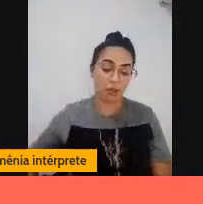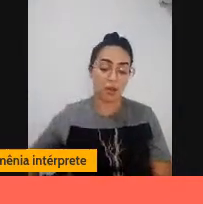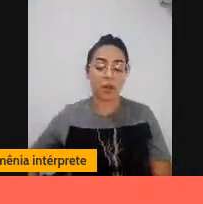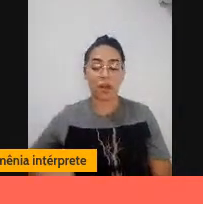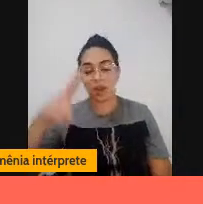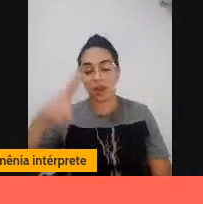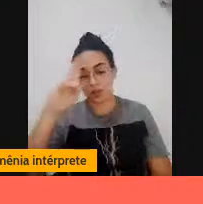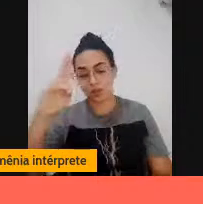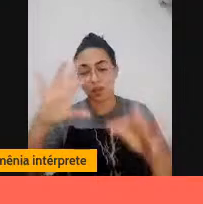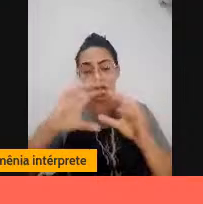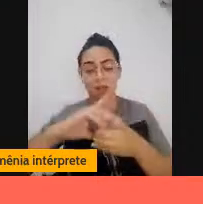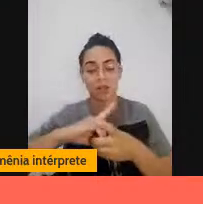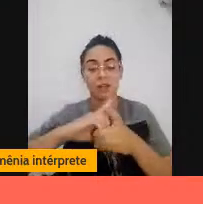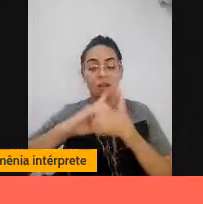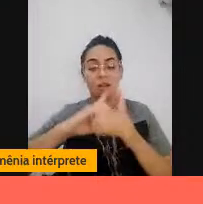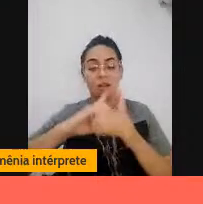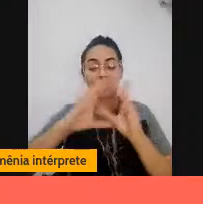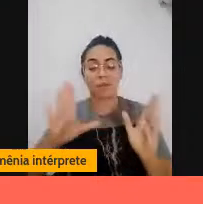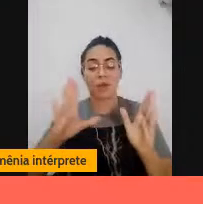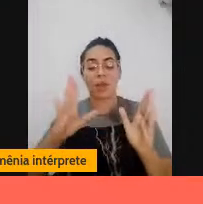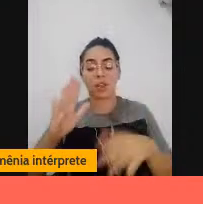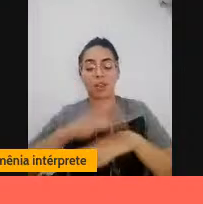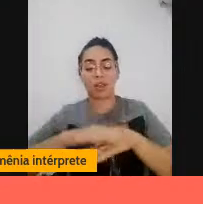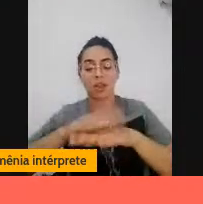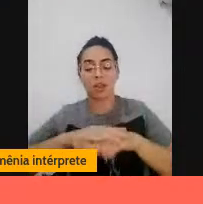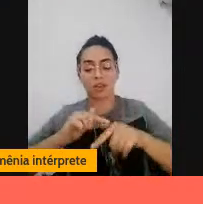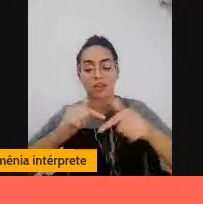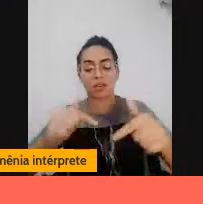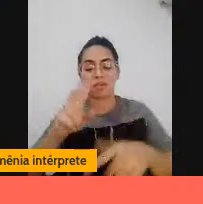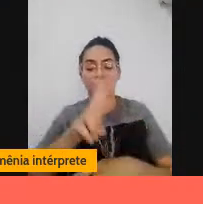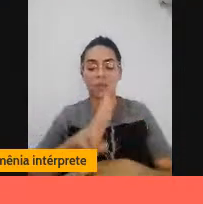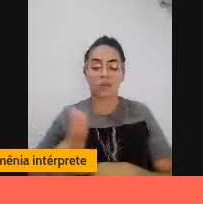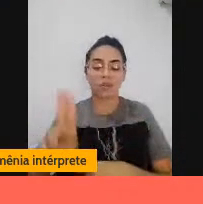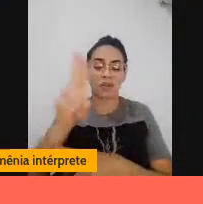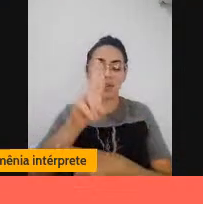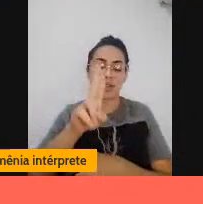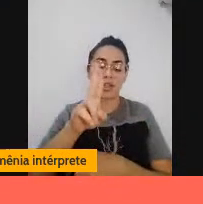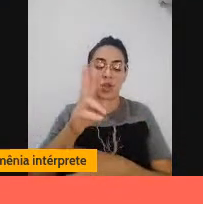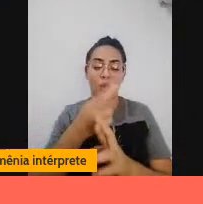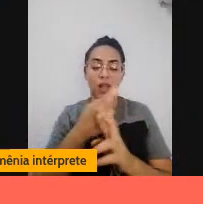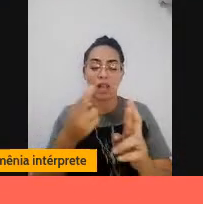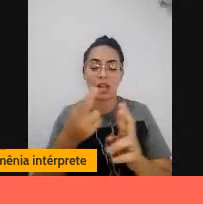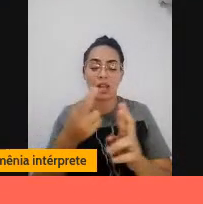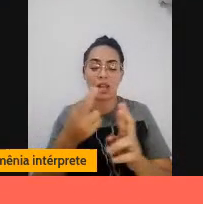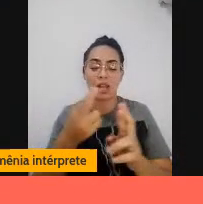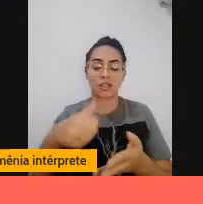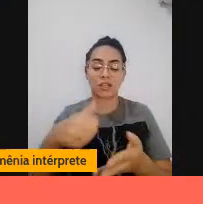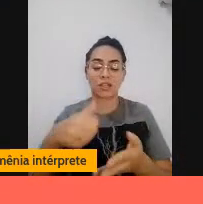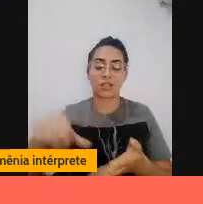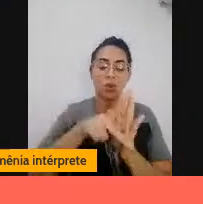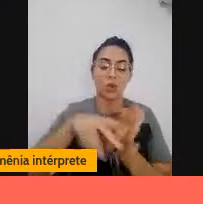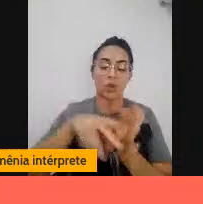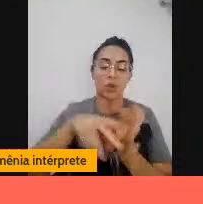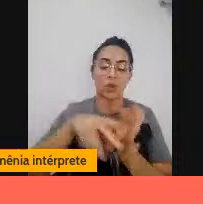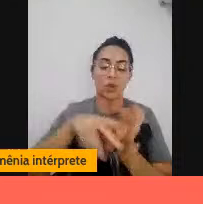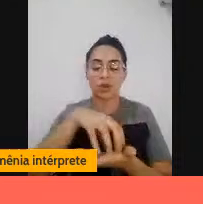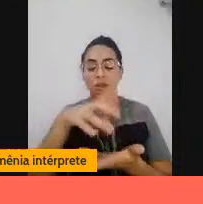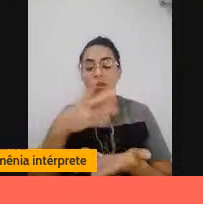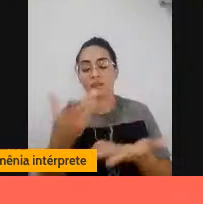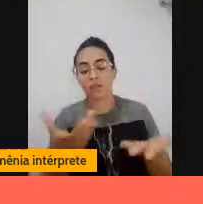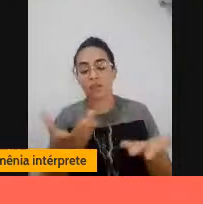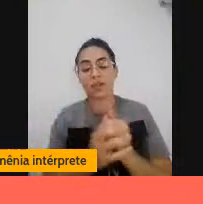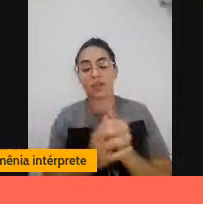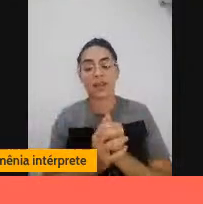da autonomia da universidade em relação ao centro, mas isso, né, a